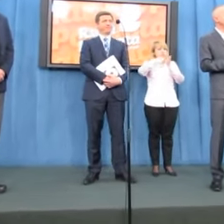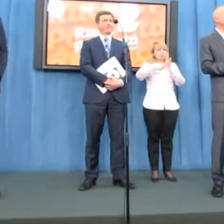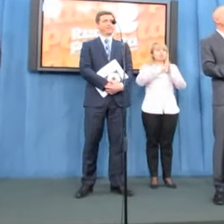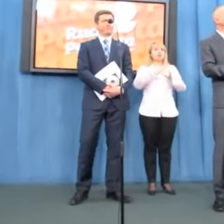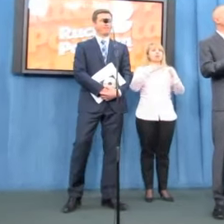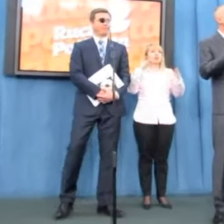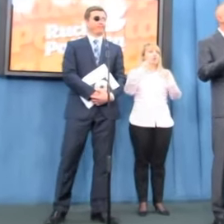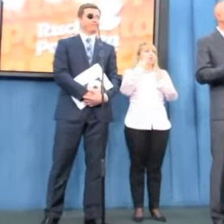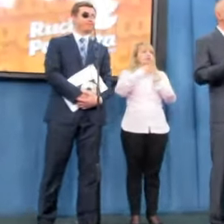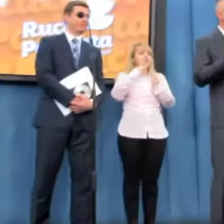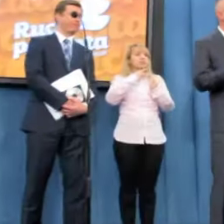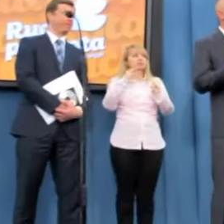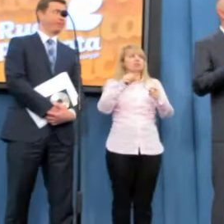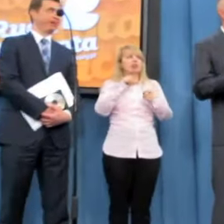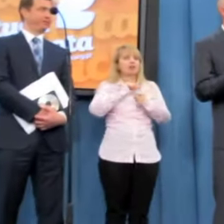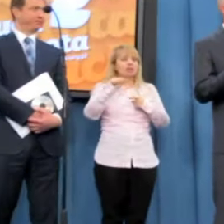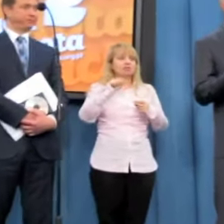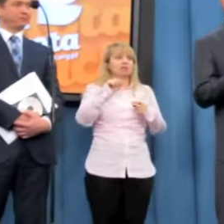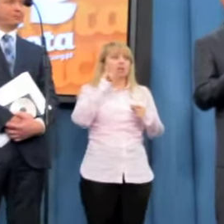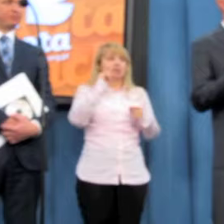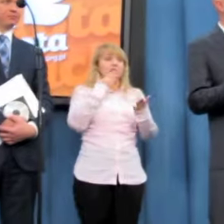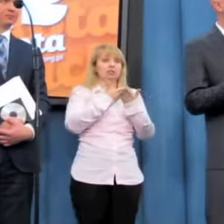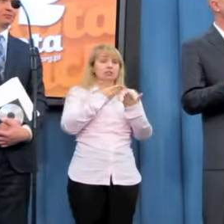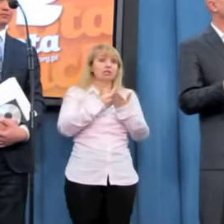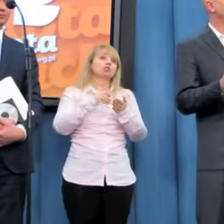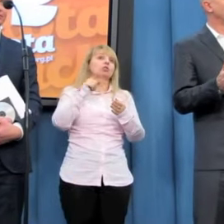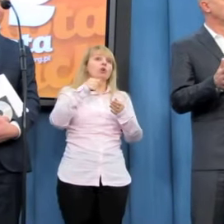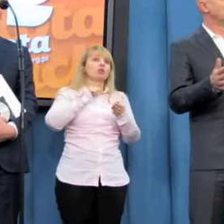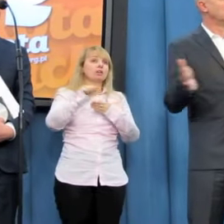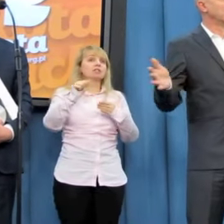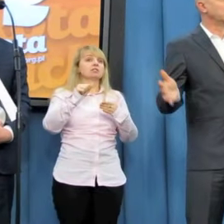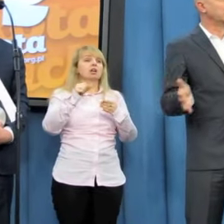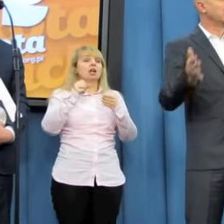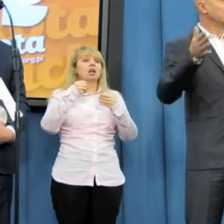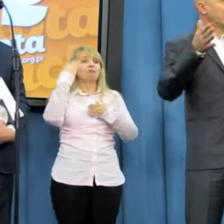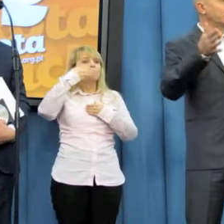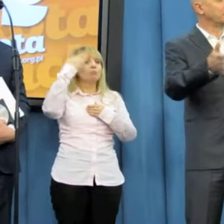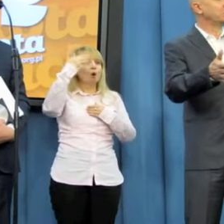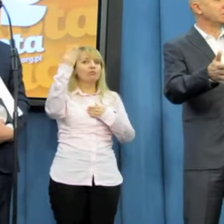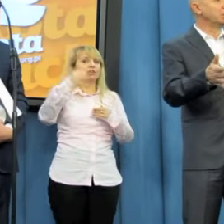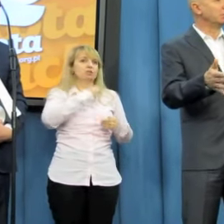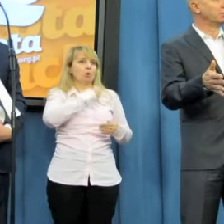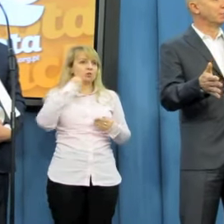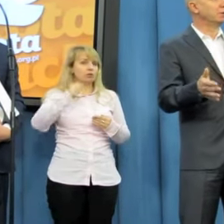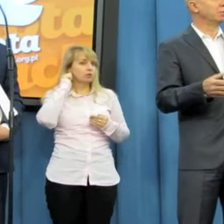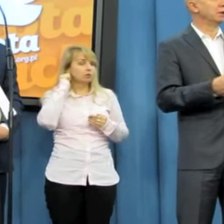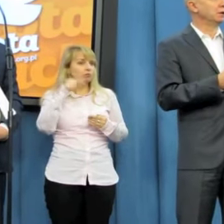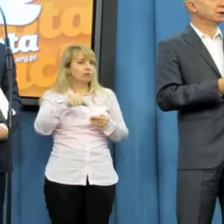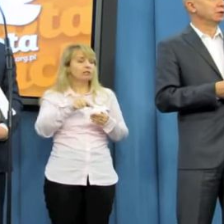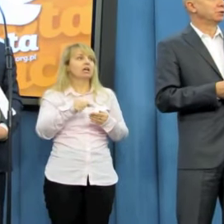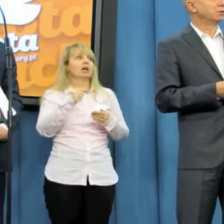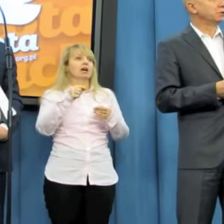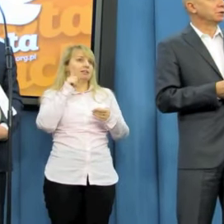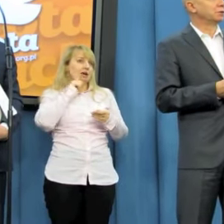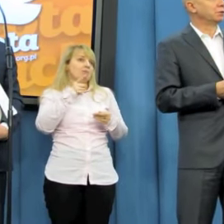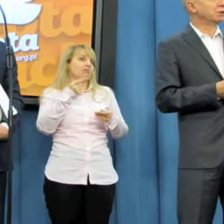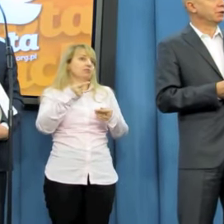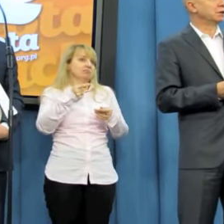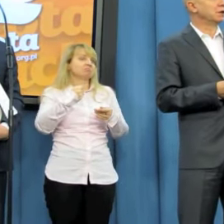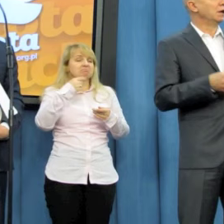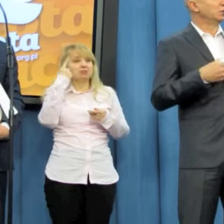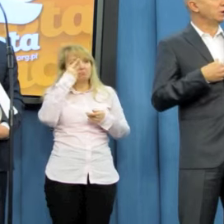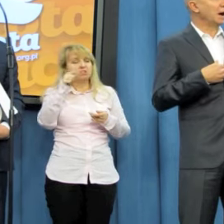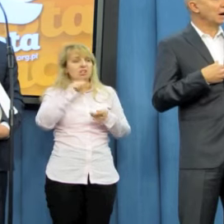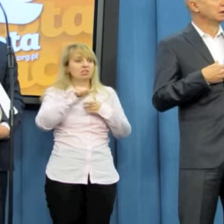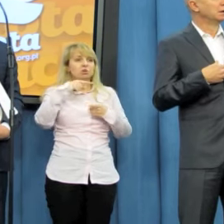telewizyjnych i podnotowały tą wypowiedź. To oświadczenie okazuje się prawdopodobnie znowu kłamliwe pani przewodniczącej